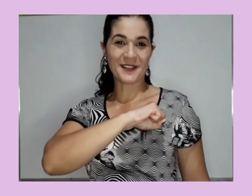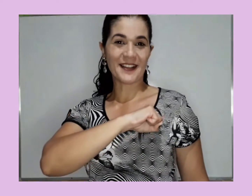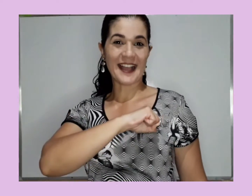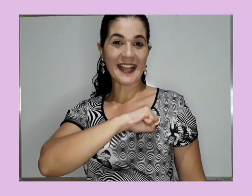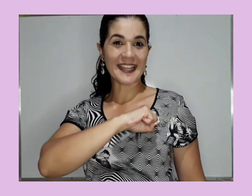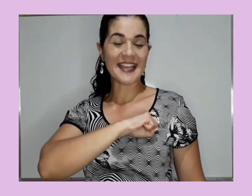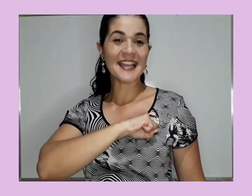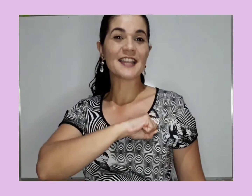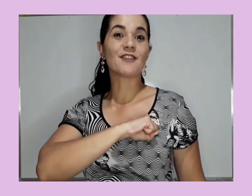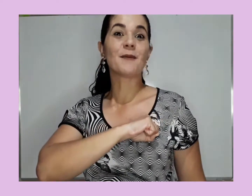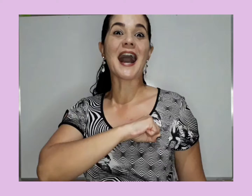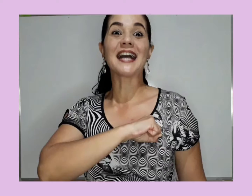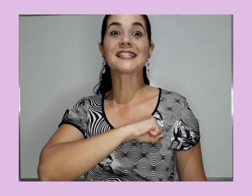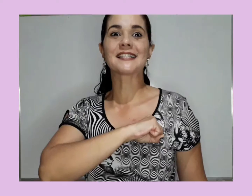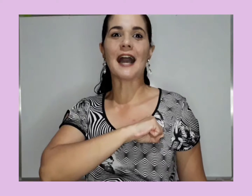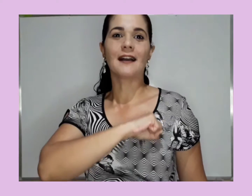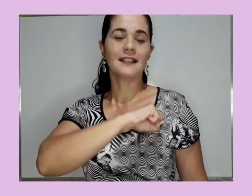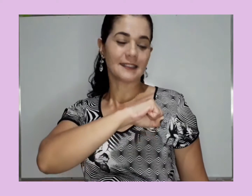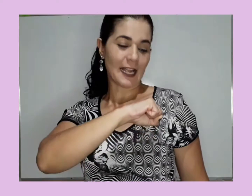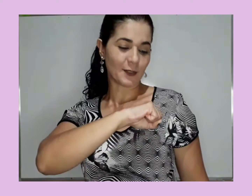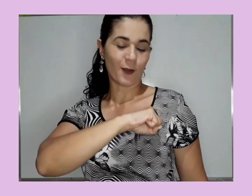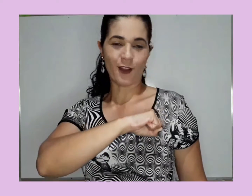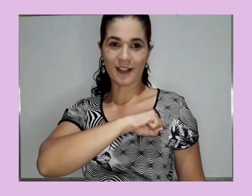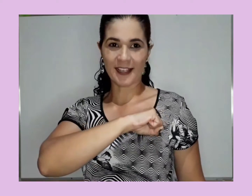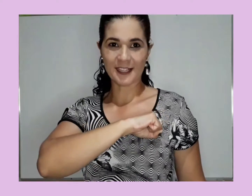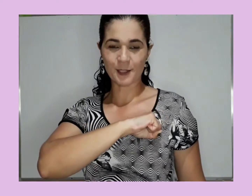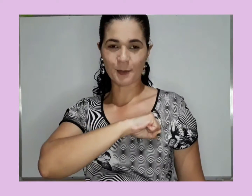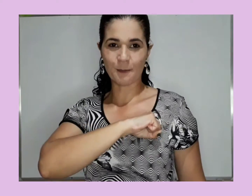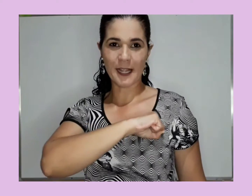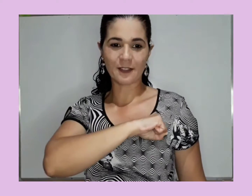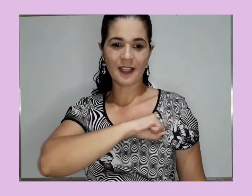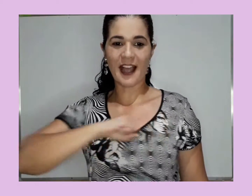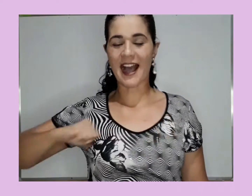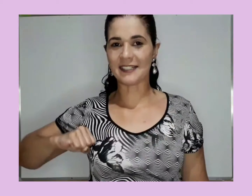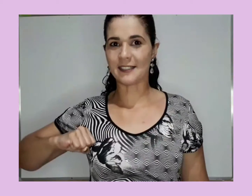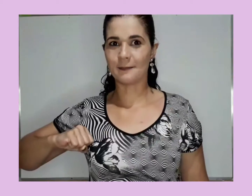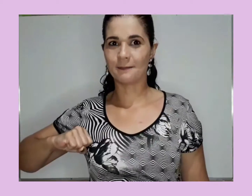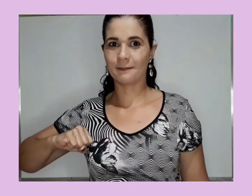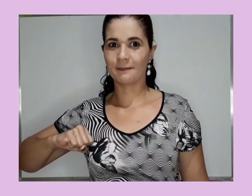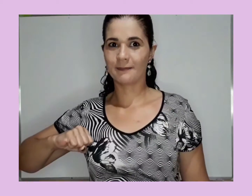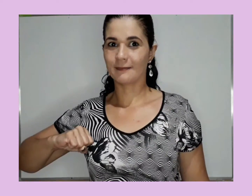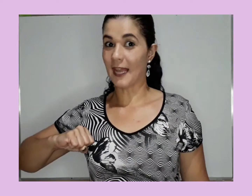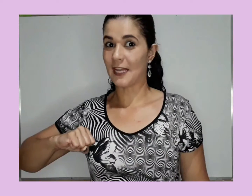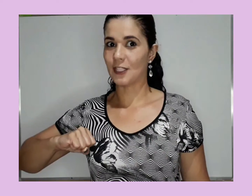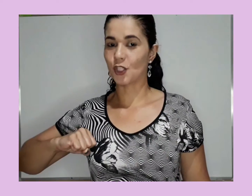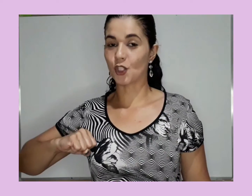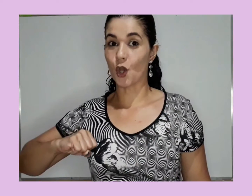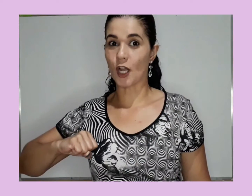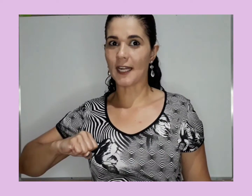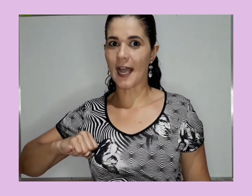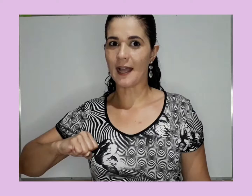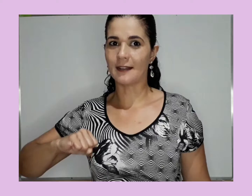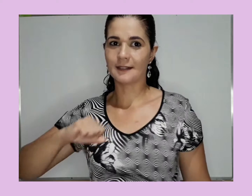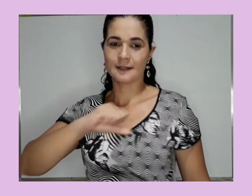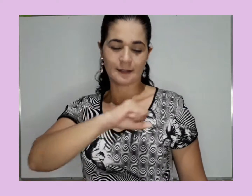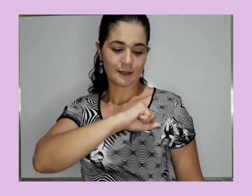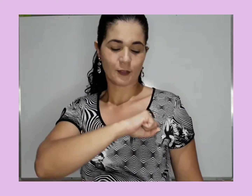colocar aqui e vamos arrastar, tá? Então coloca aqui sobre o peito e arrasta, tá? Sogra.